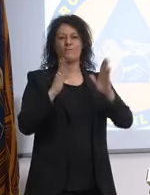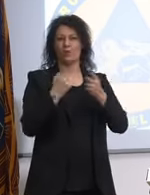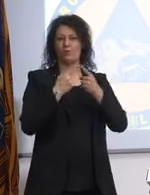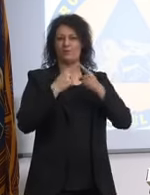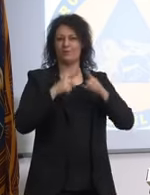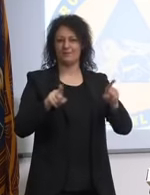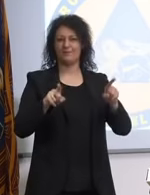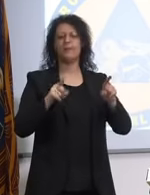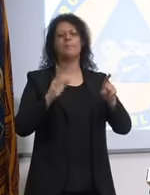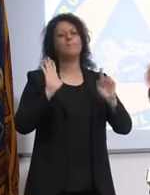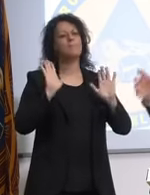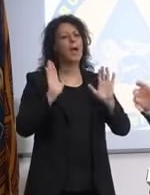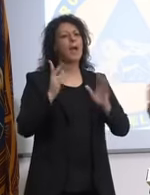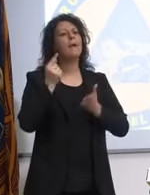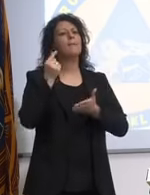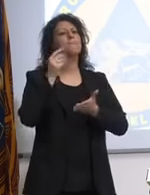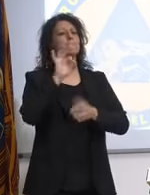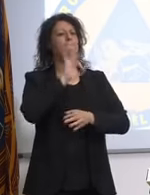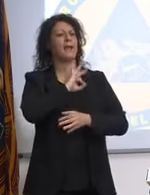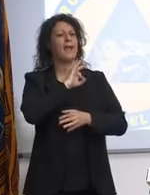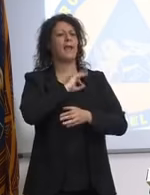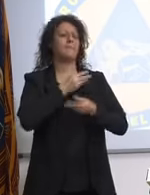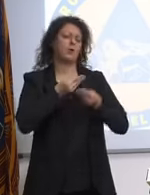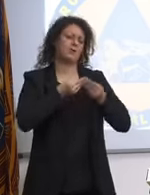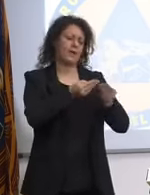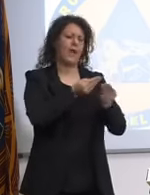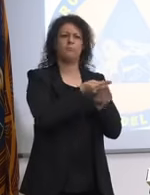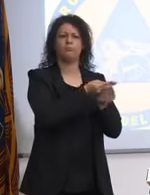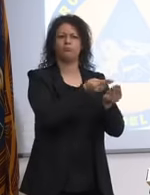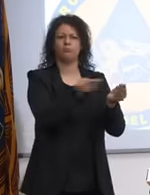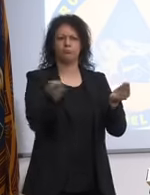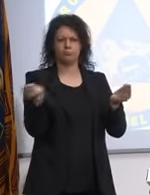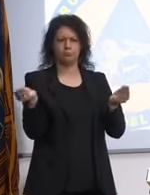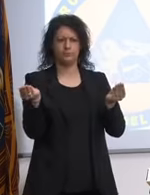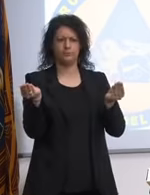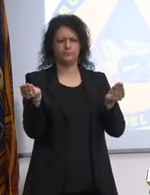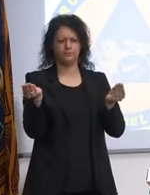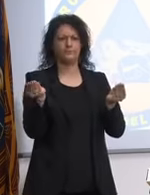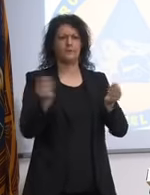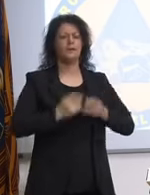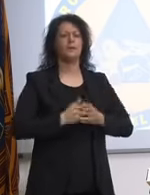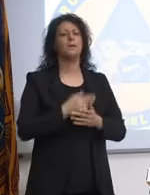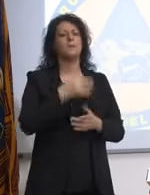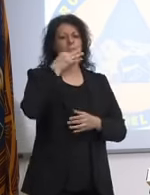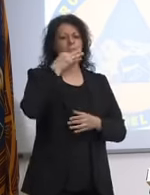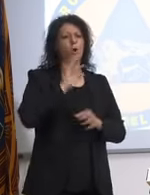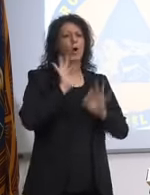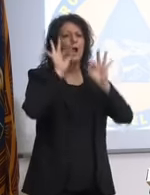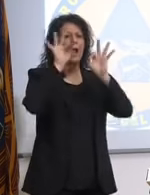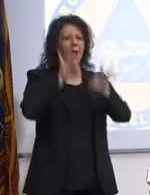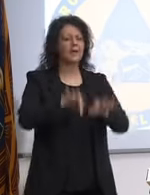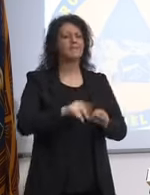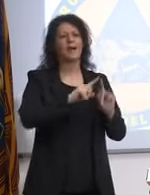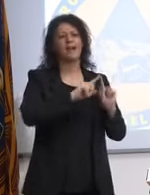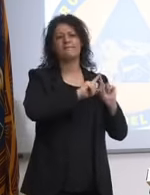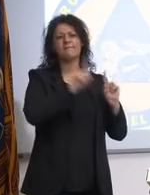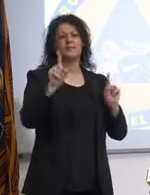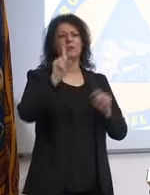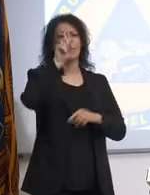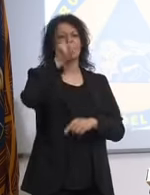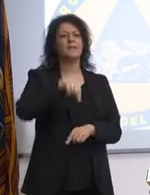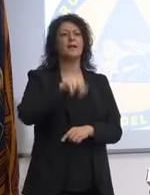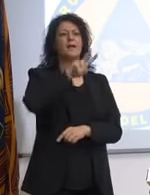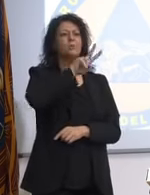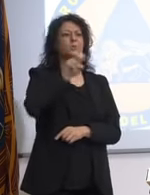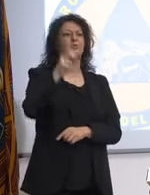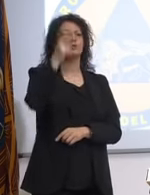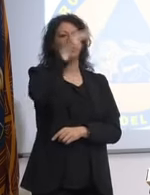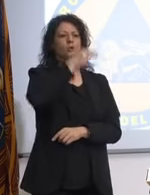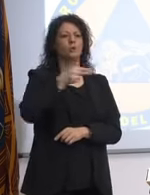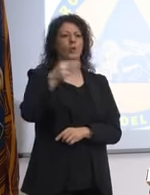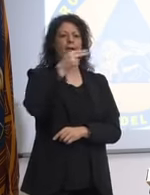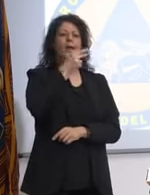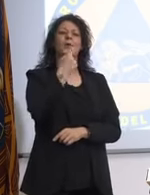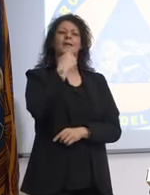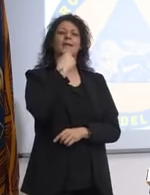famosi 1000, si va fino a 1200 euro nei casi, diciamo, di maggior